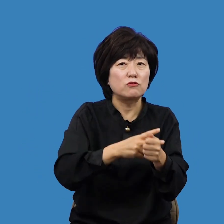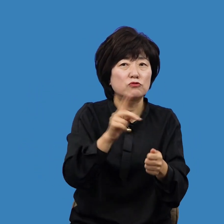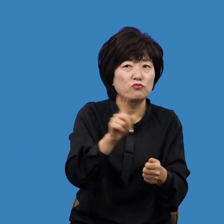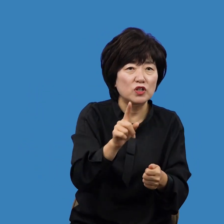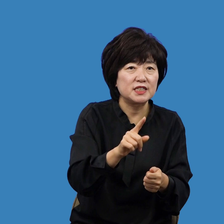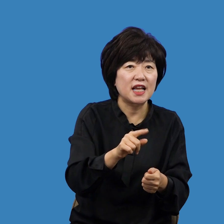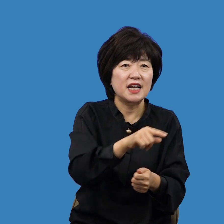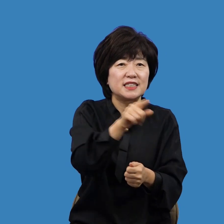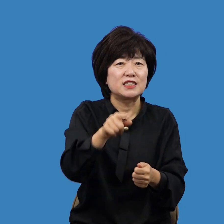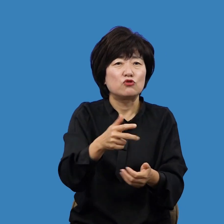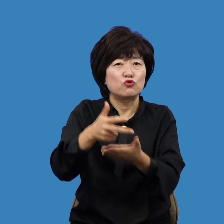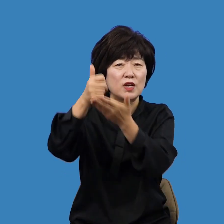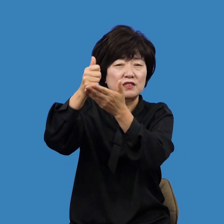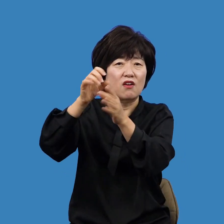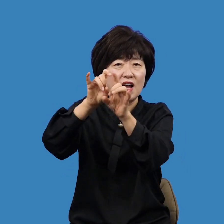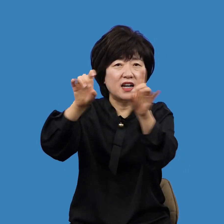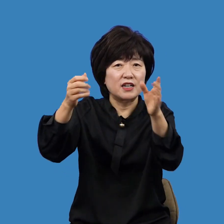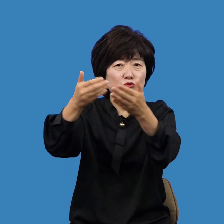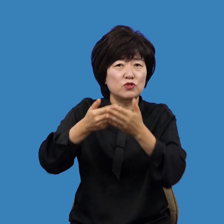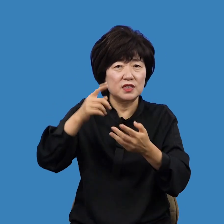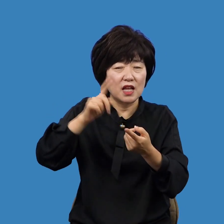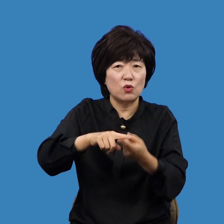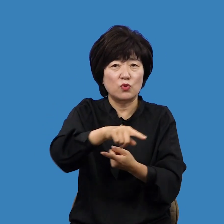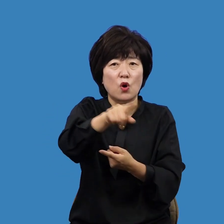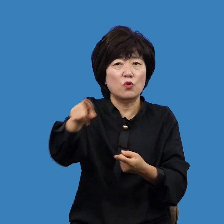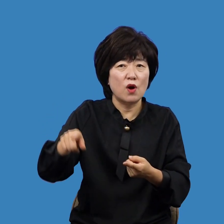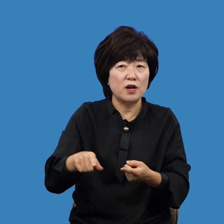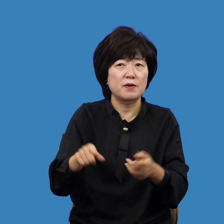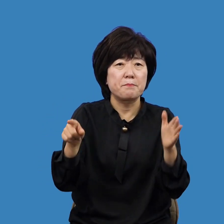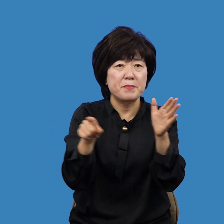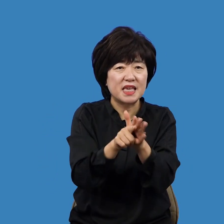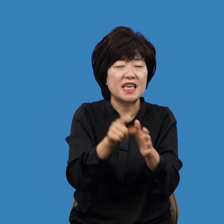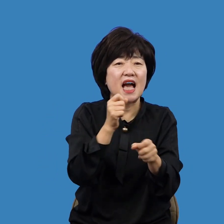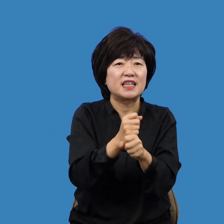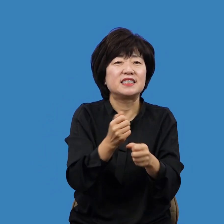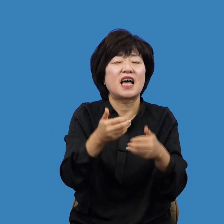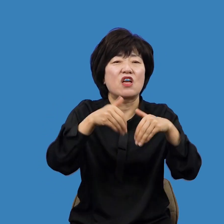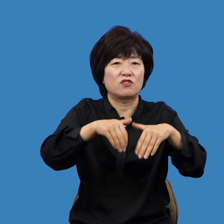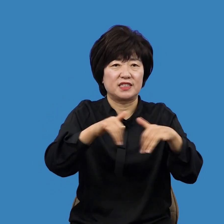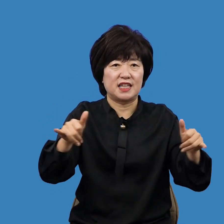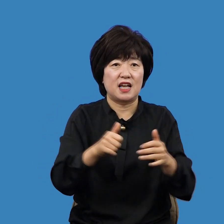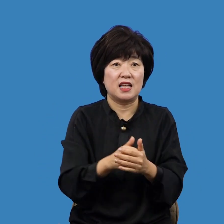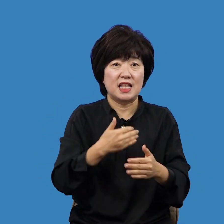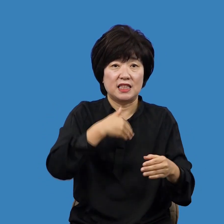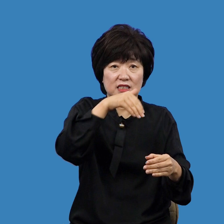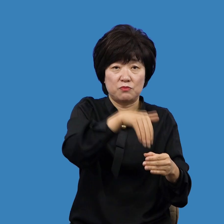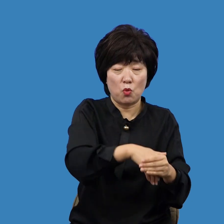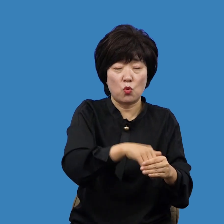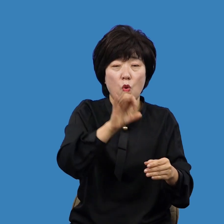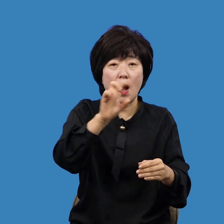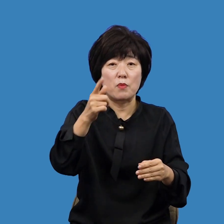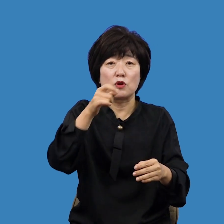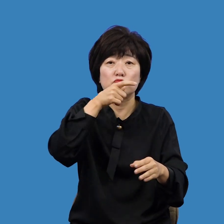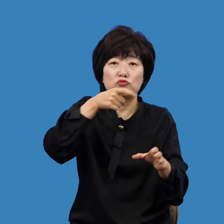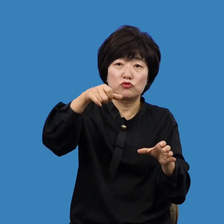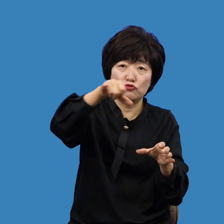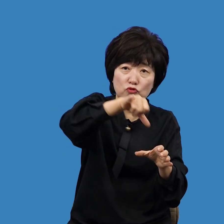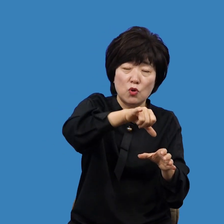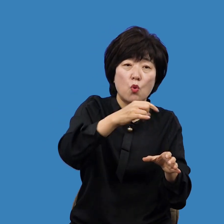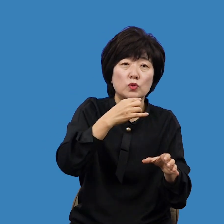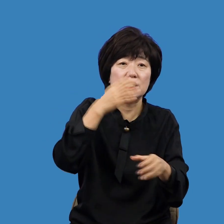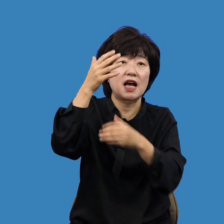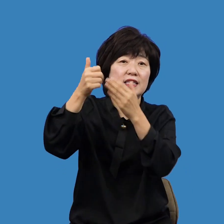무엇이냐? 그들은 주께서 각각 주신 대로 너희로 하여금 믿게 한 사역자들이니라. 나는 심었고 아볼로는 물을 주었을 때